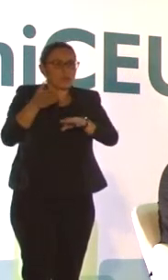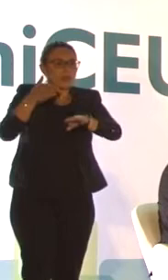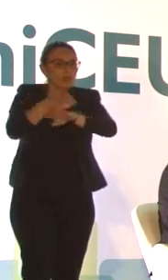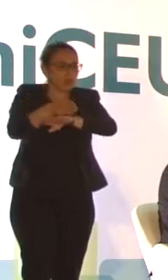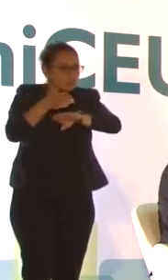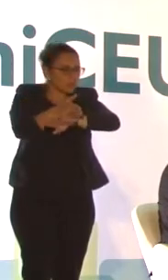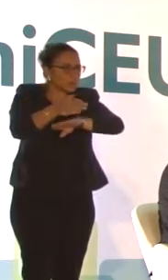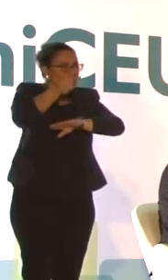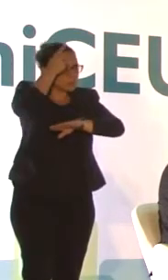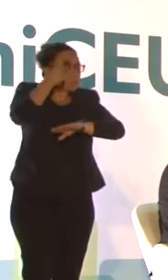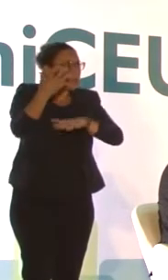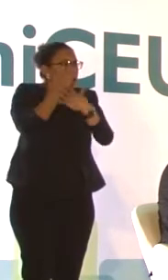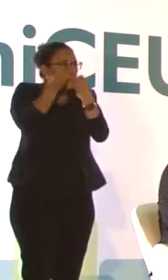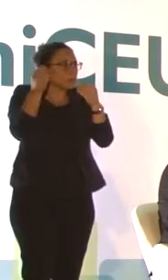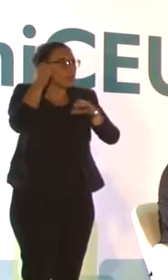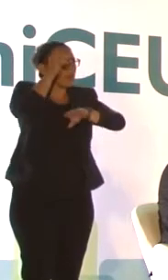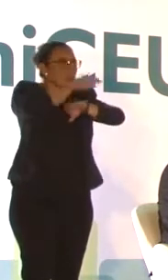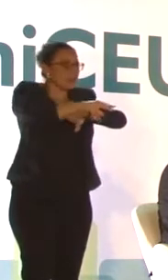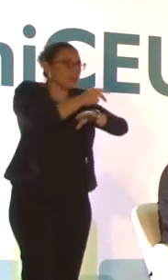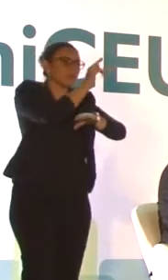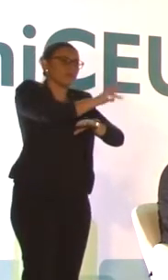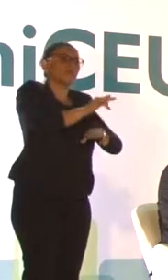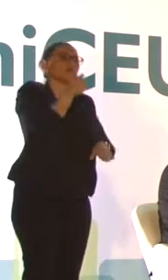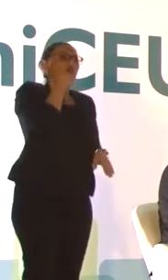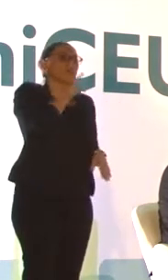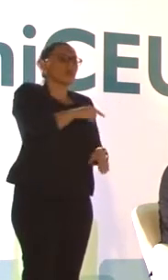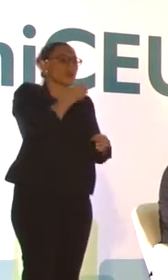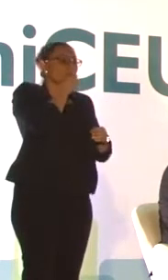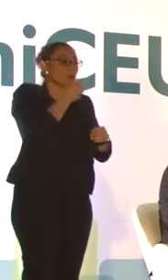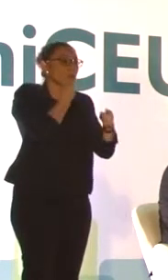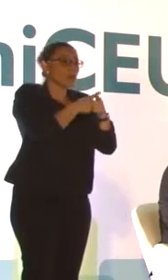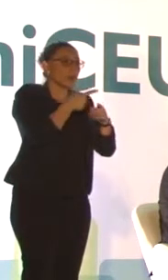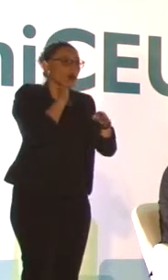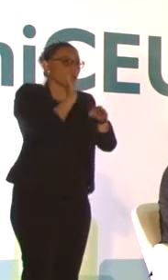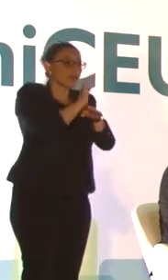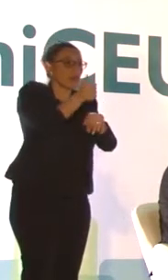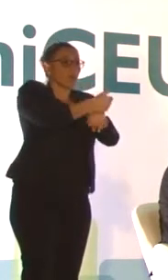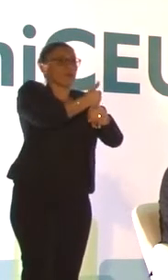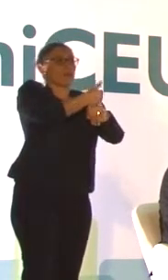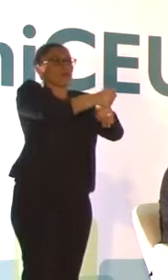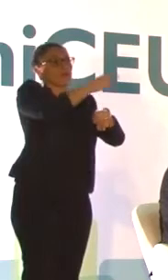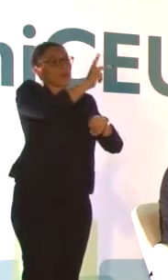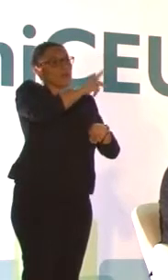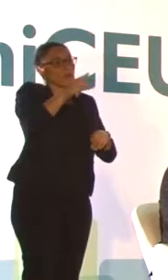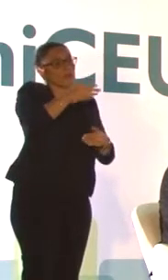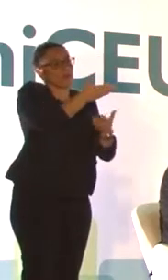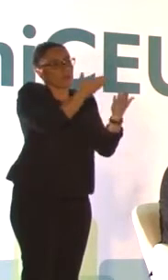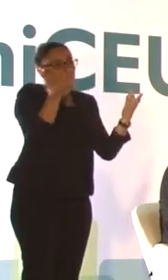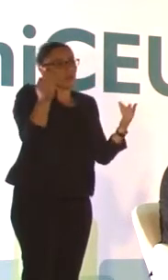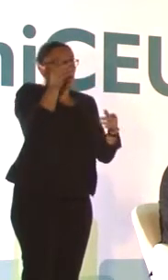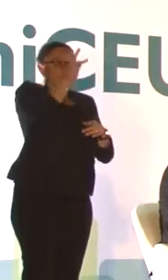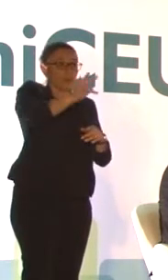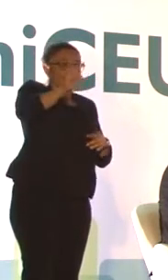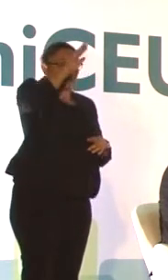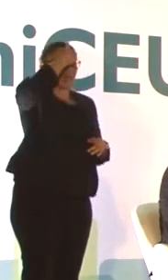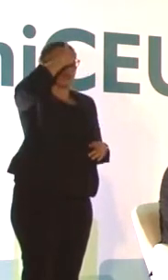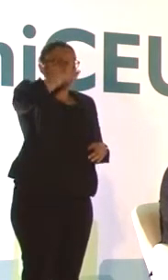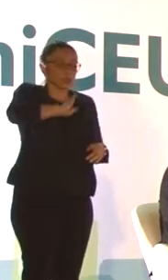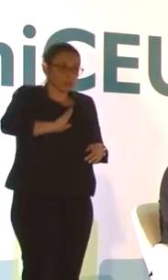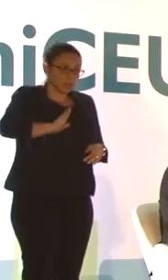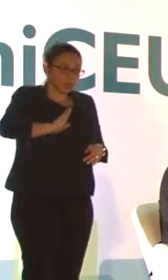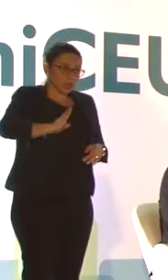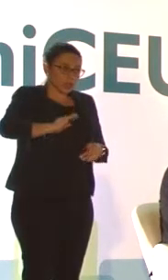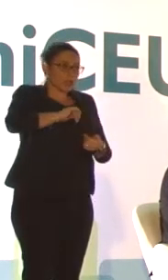do trabalho de formação dos profissionais da rede. A universidade pública, gratuita,